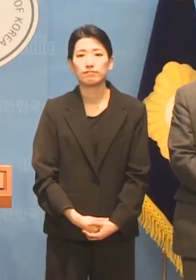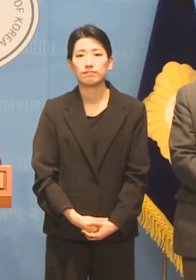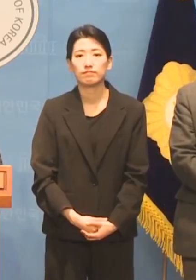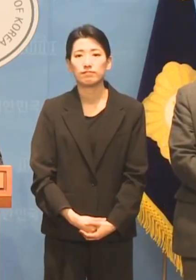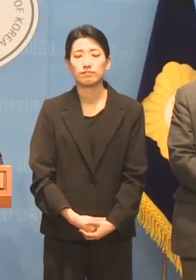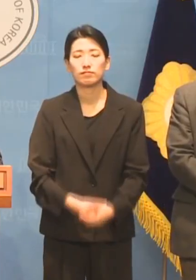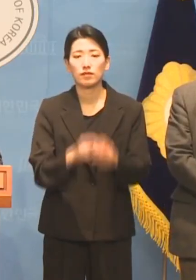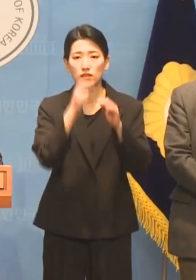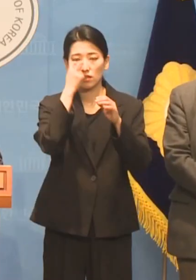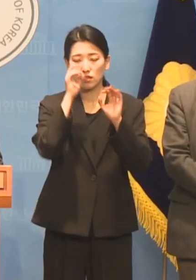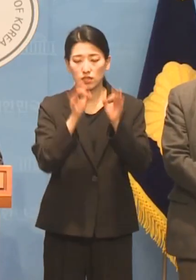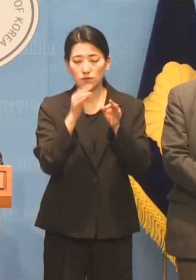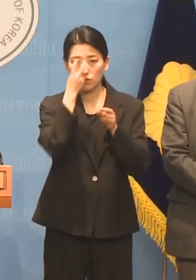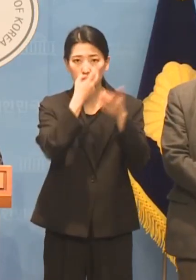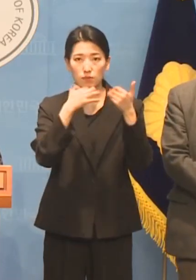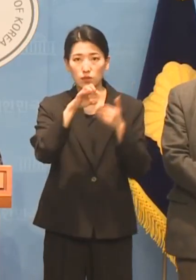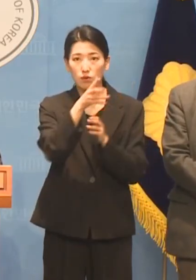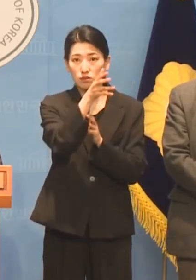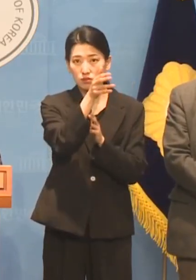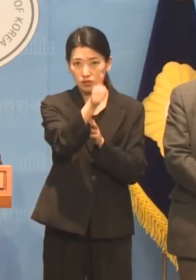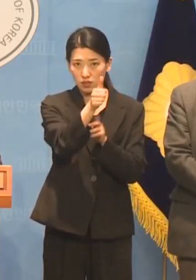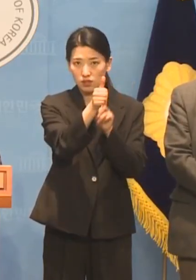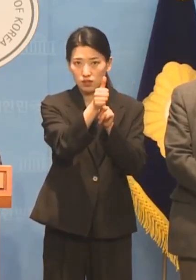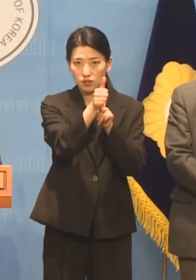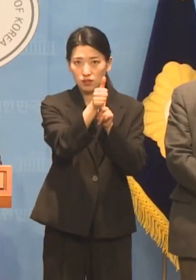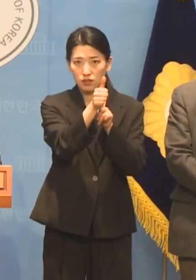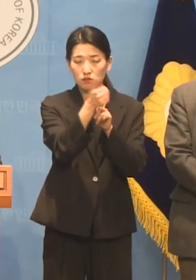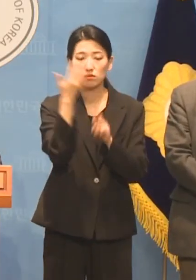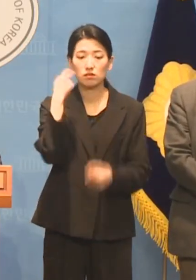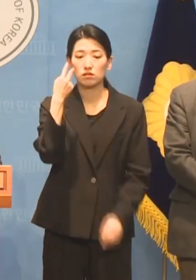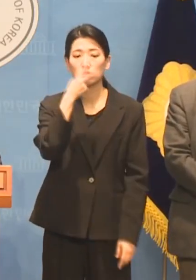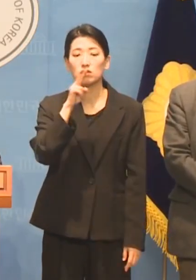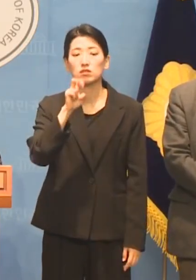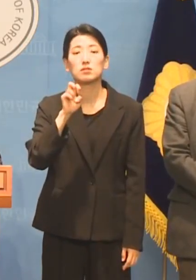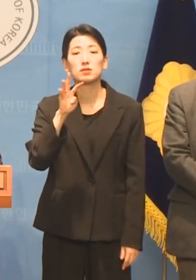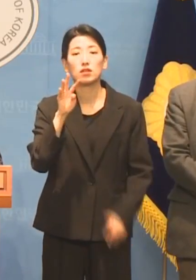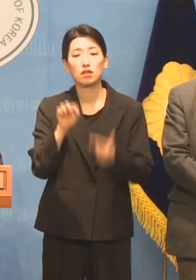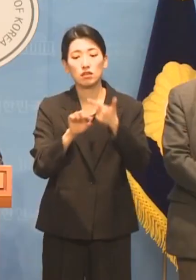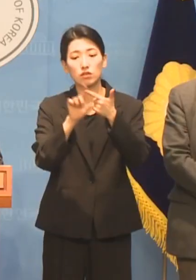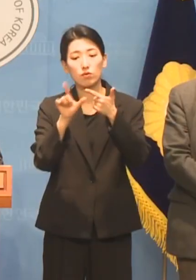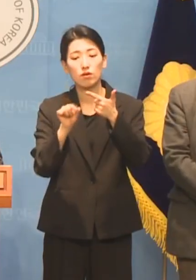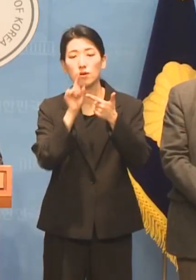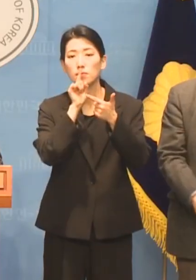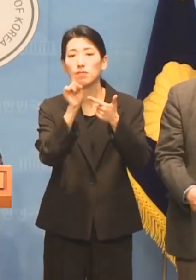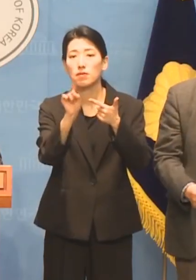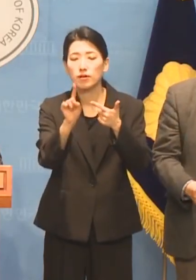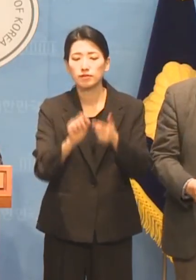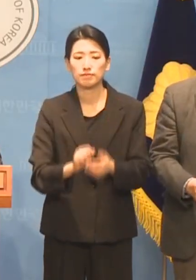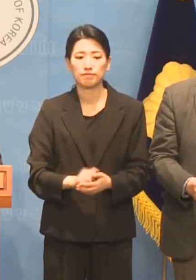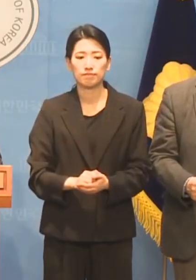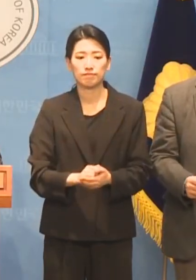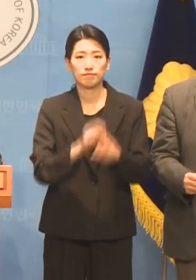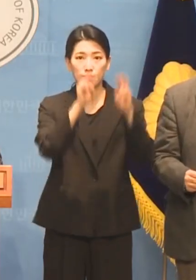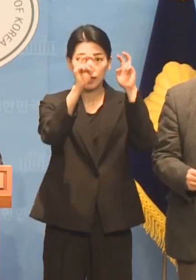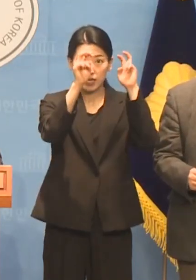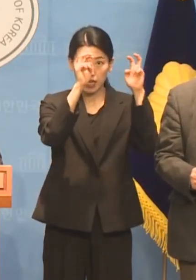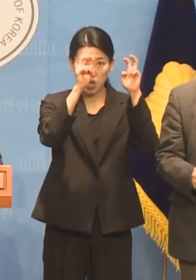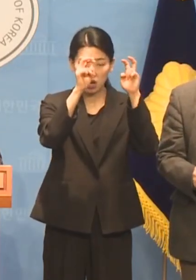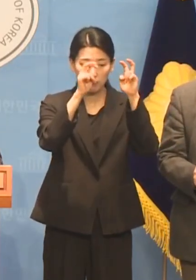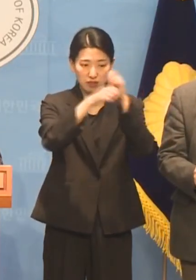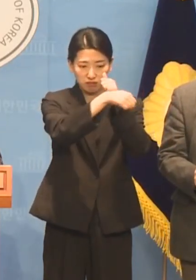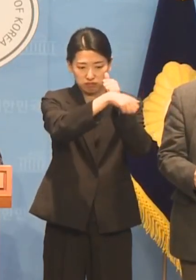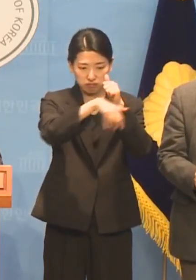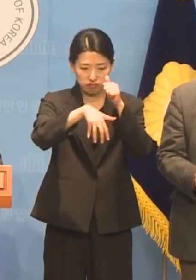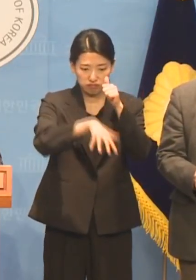이북현 금융감독원장은 지난 2024년 6월 이렇게 말했습니다. 기업의 지배구조